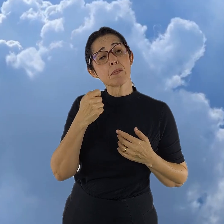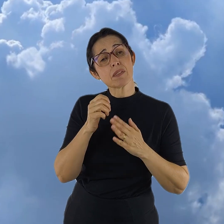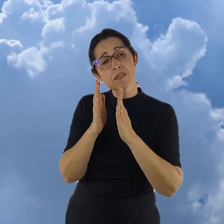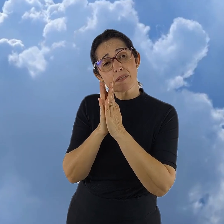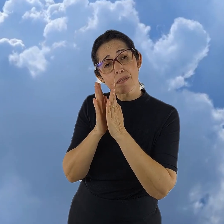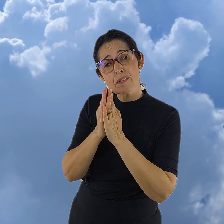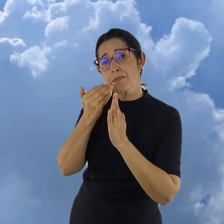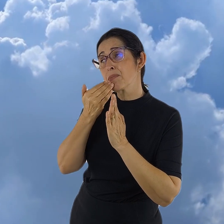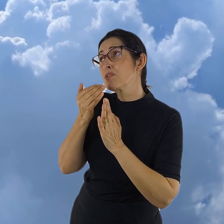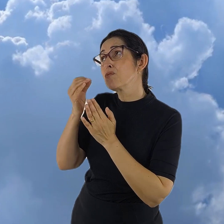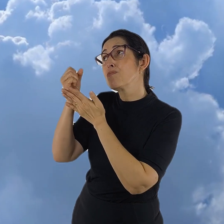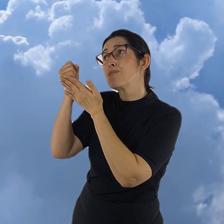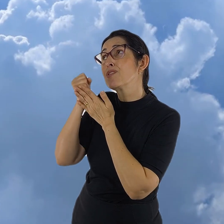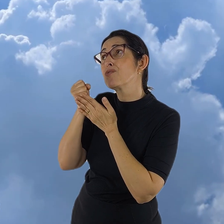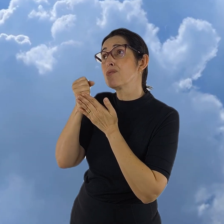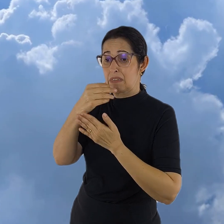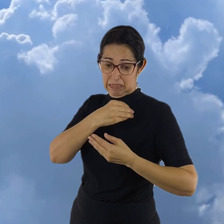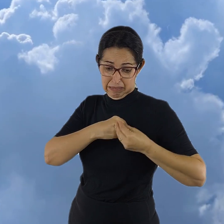Meus irmãos